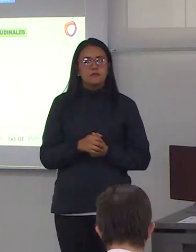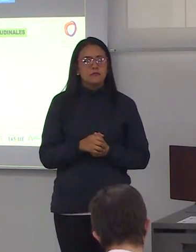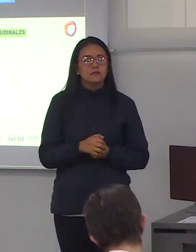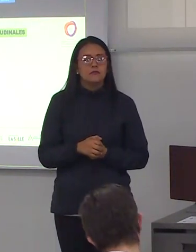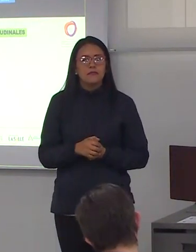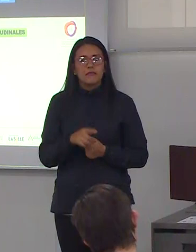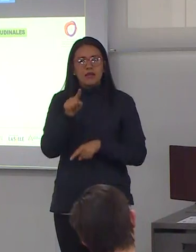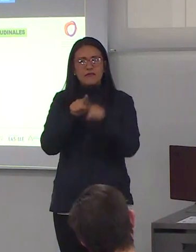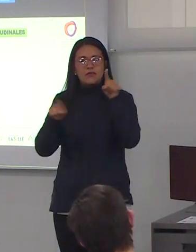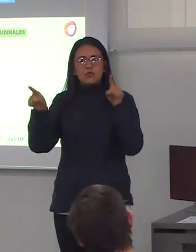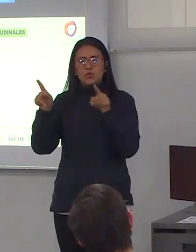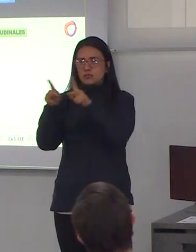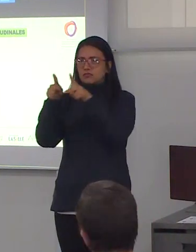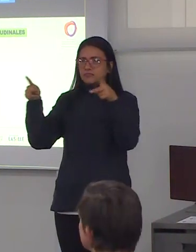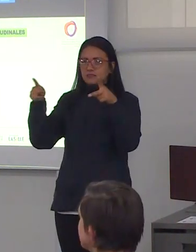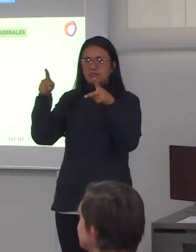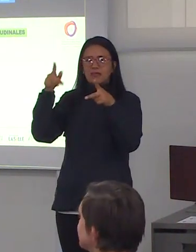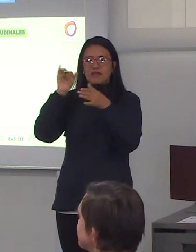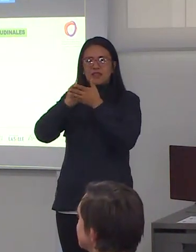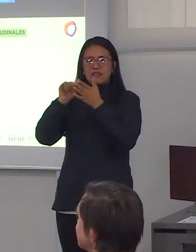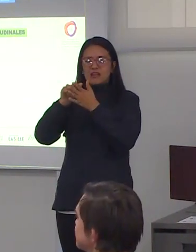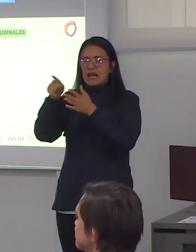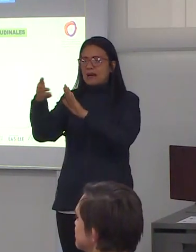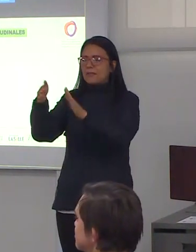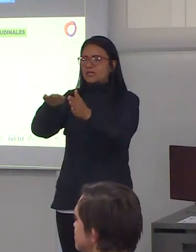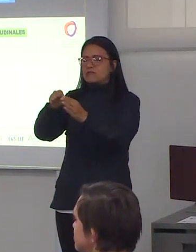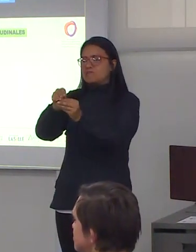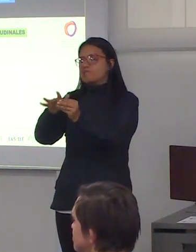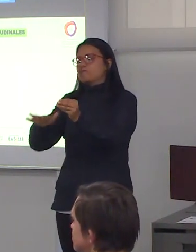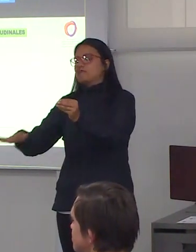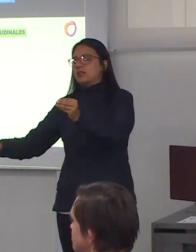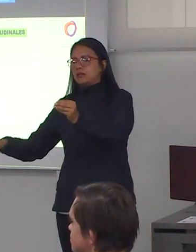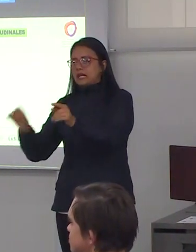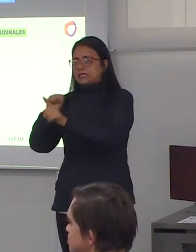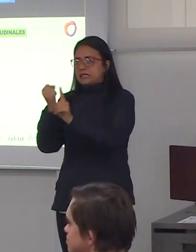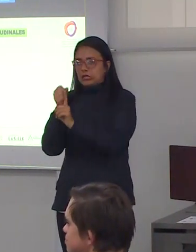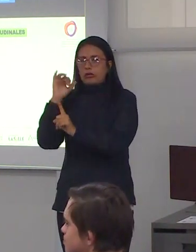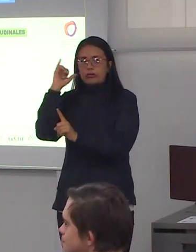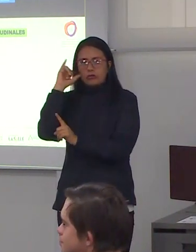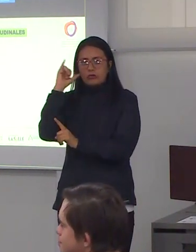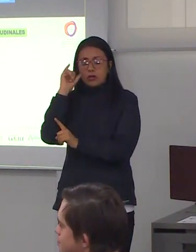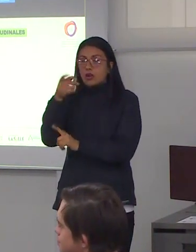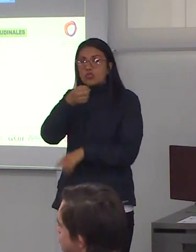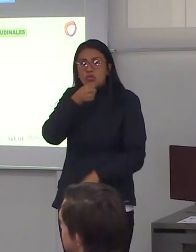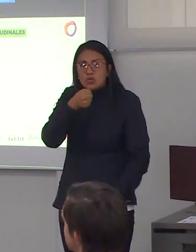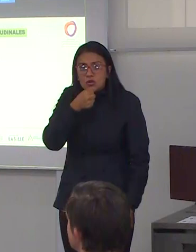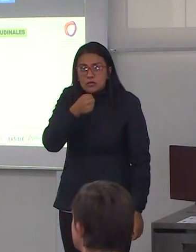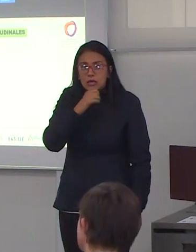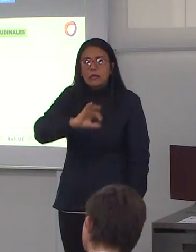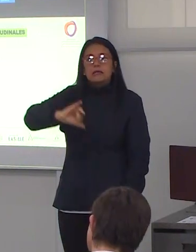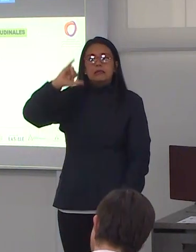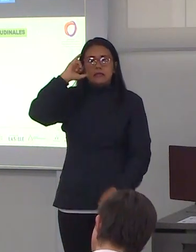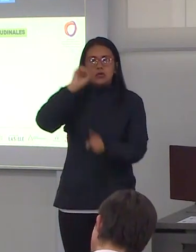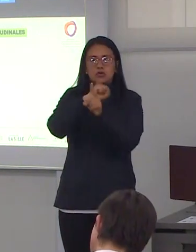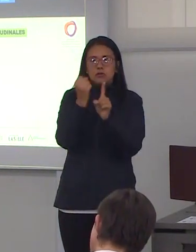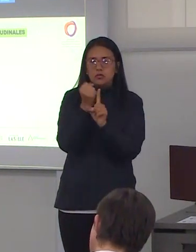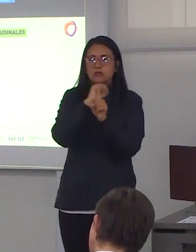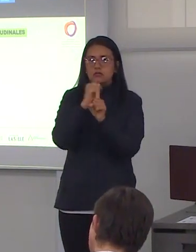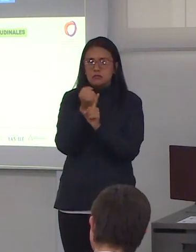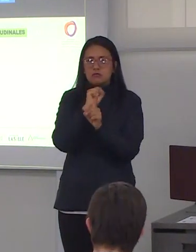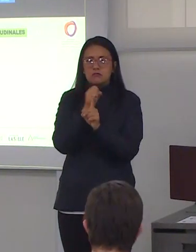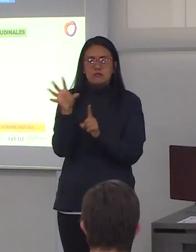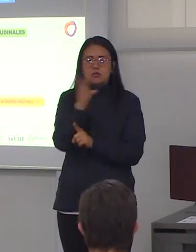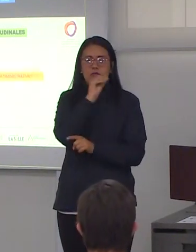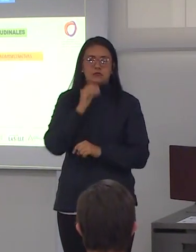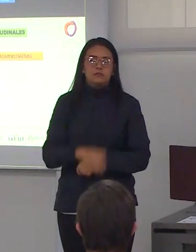diarios amarillistas por ahí colgados que escurren sangre y lo único que vemos es psicosocial vemos las noticias psicosocial todo es psicosocial